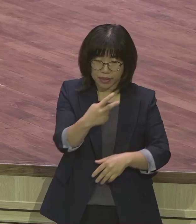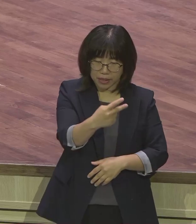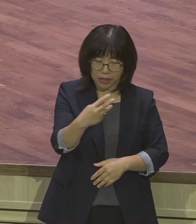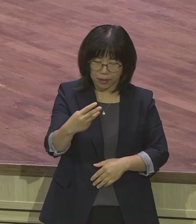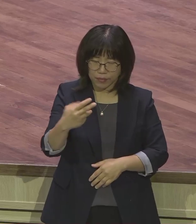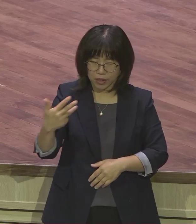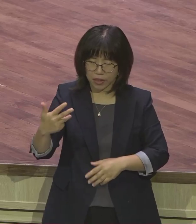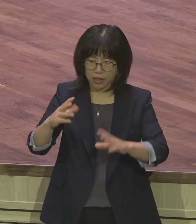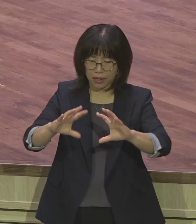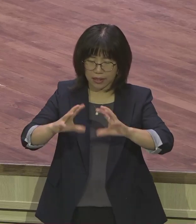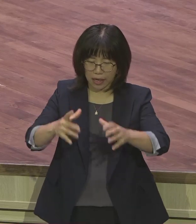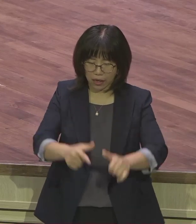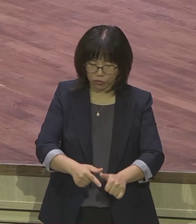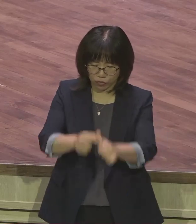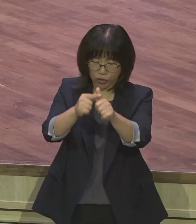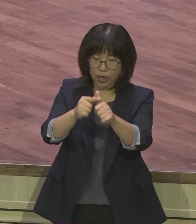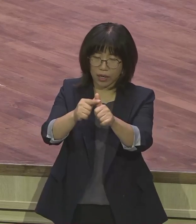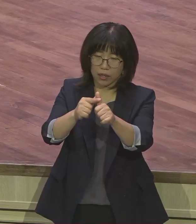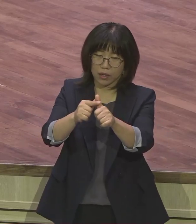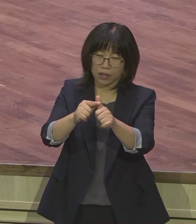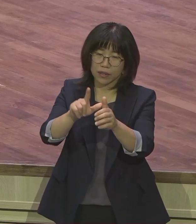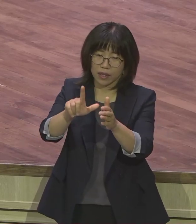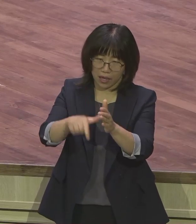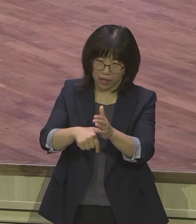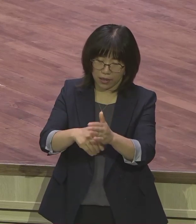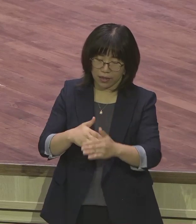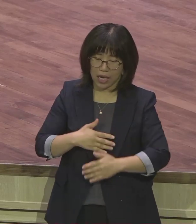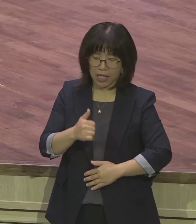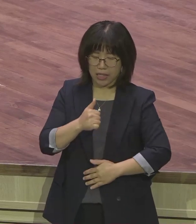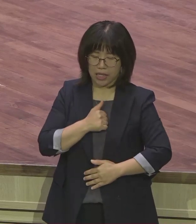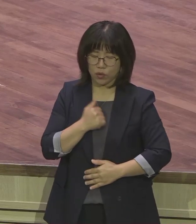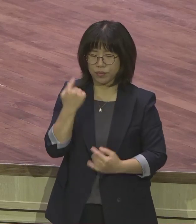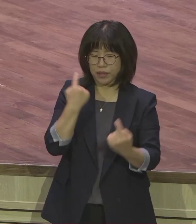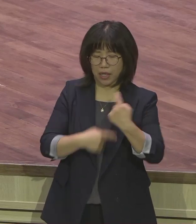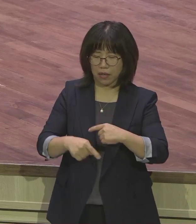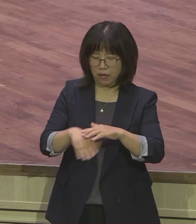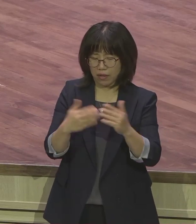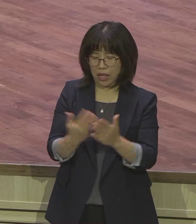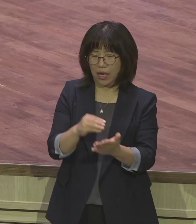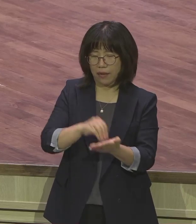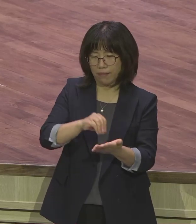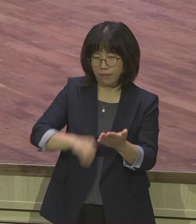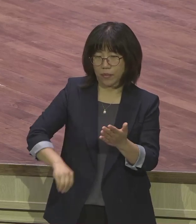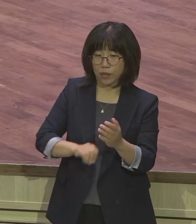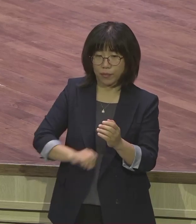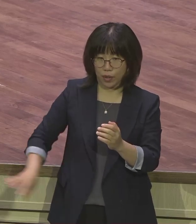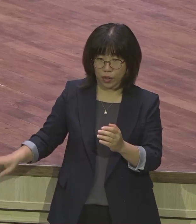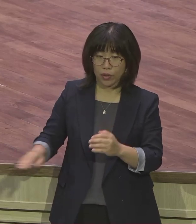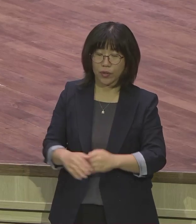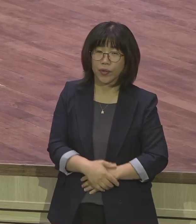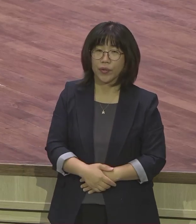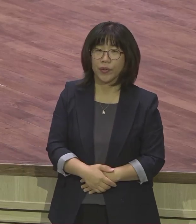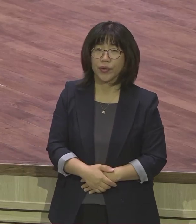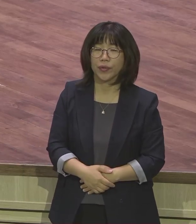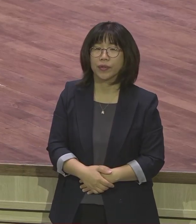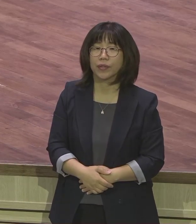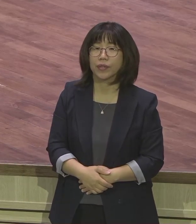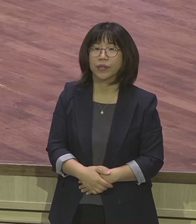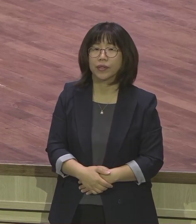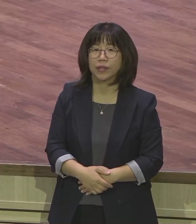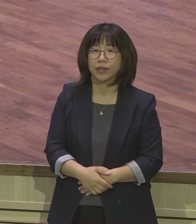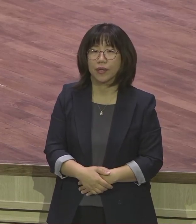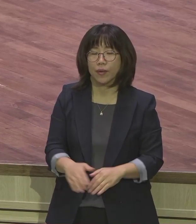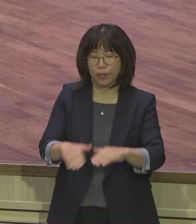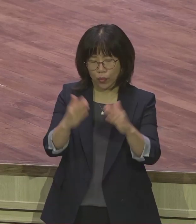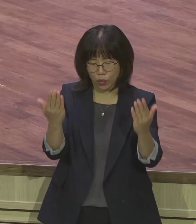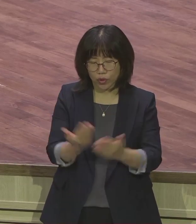내려놓으세요 내게 위기 있고 없고 내 자존심이 상하고 안상하고 다 내려 사단 찌꺼기입니다 속지 마시기 바랍니다 영영